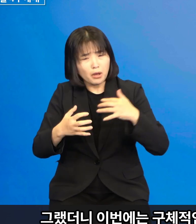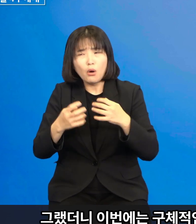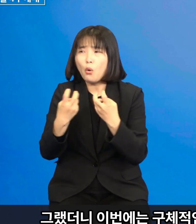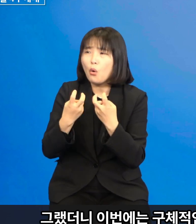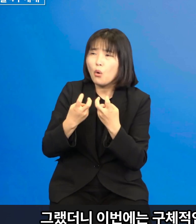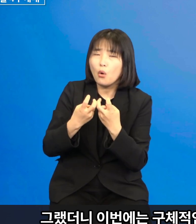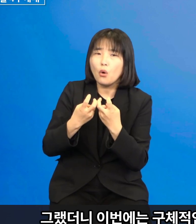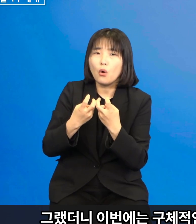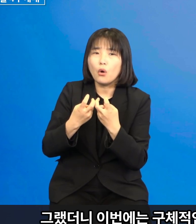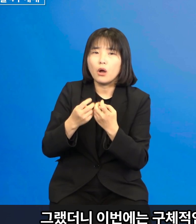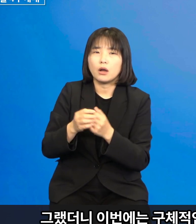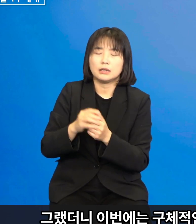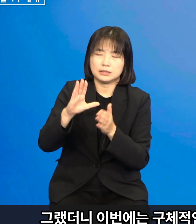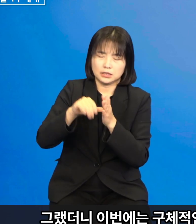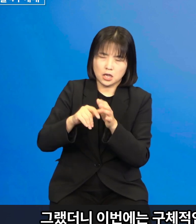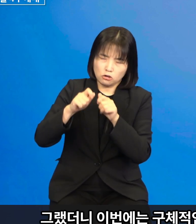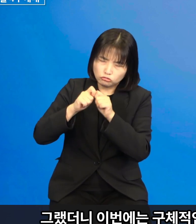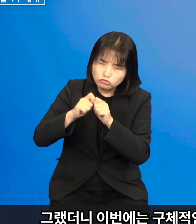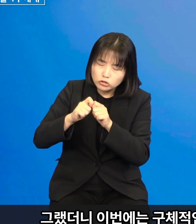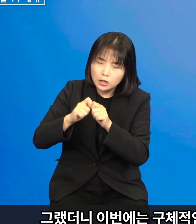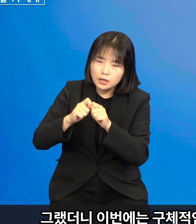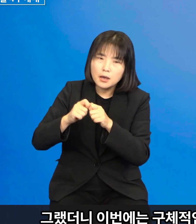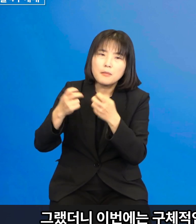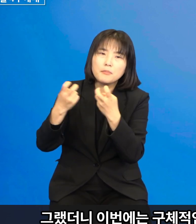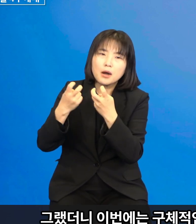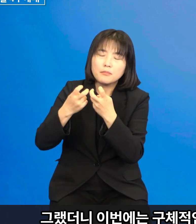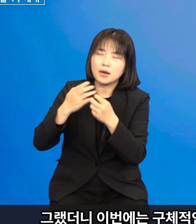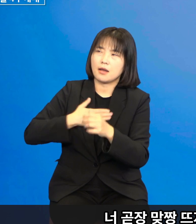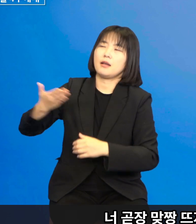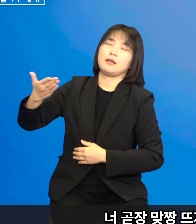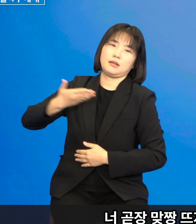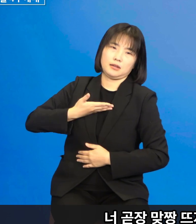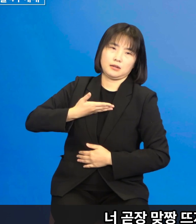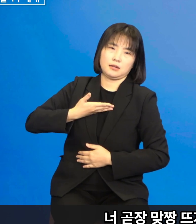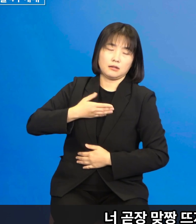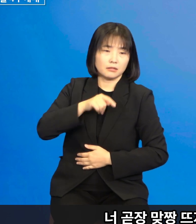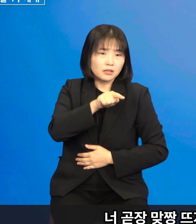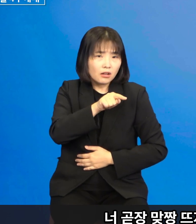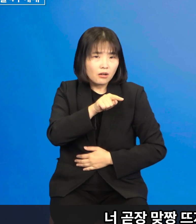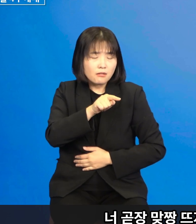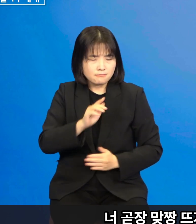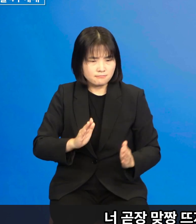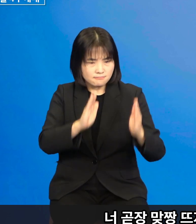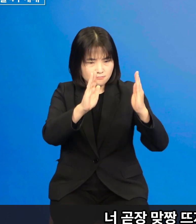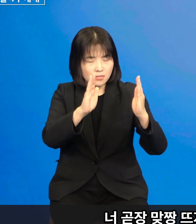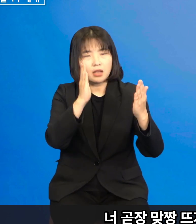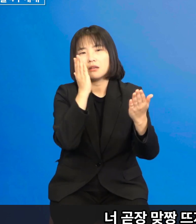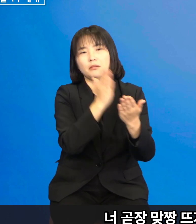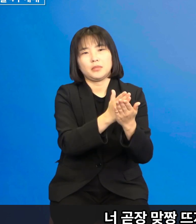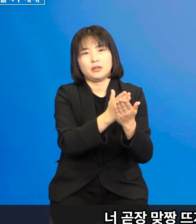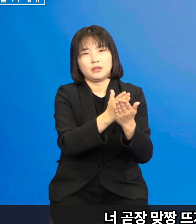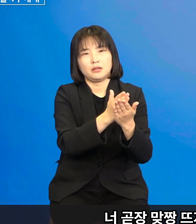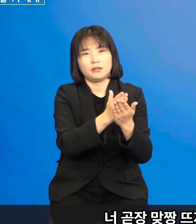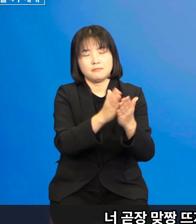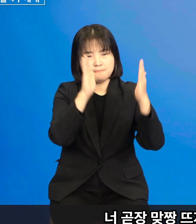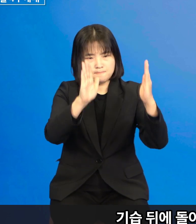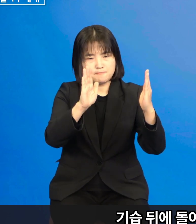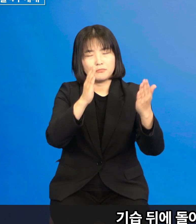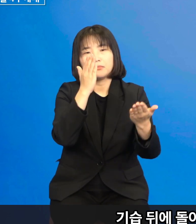이번에는 구체적인 전략을 이번엔 지시해 주세요. 너 곧장 맞짱 뜨지